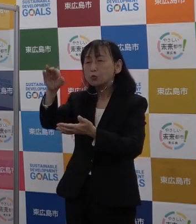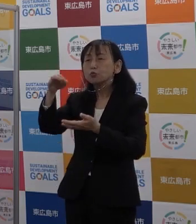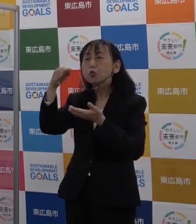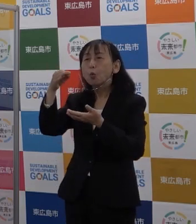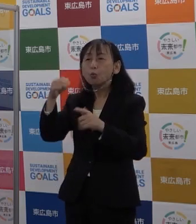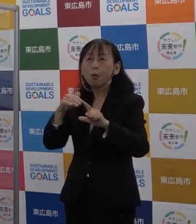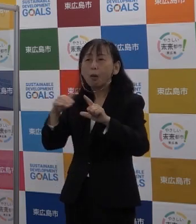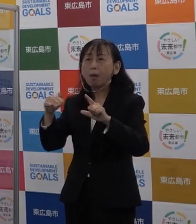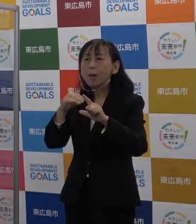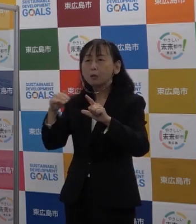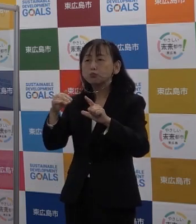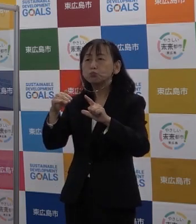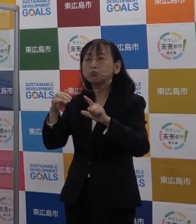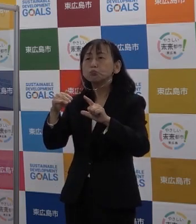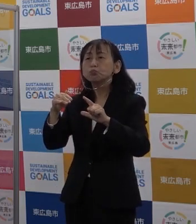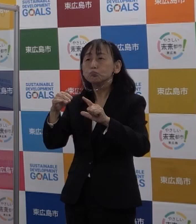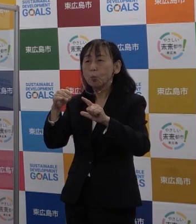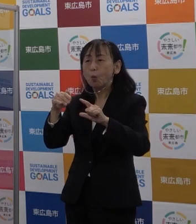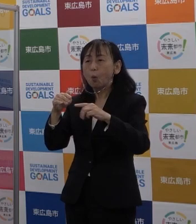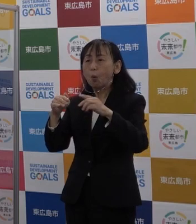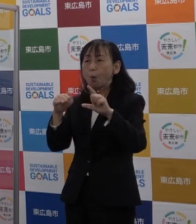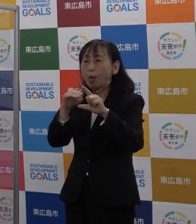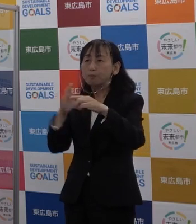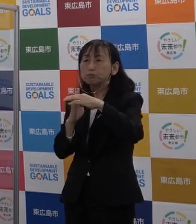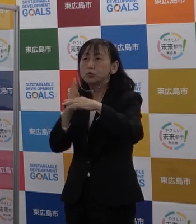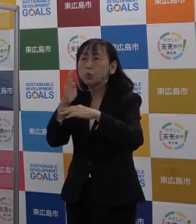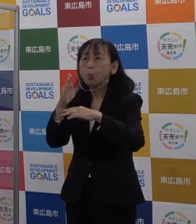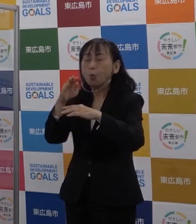を確保できない、まあ